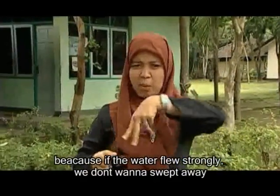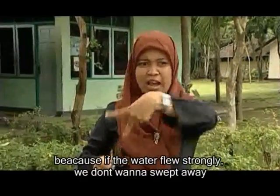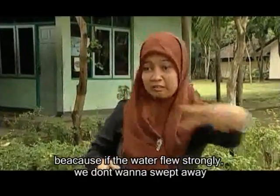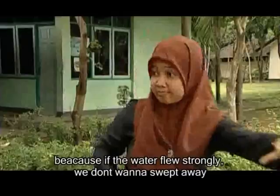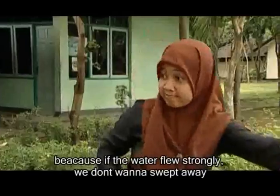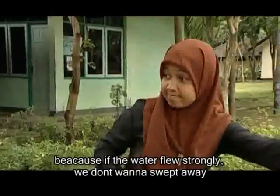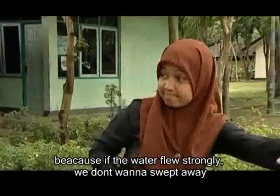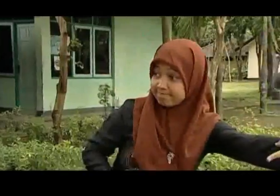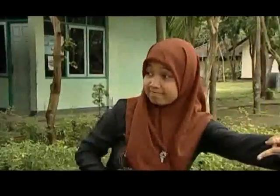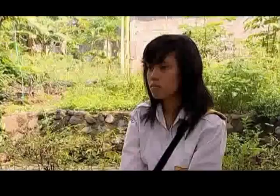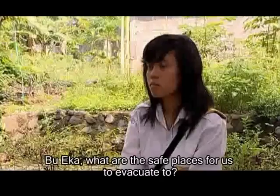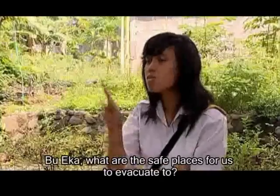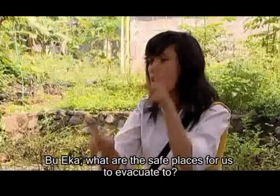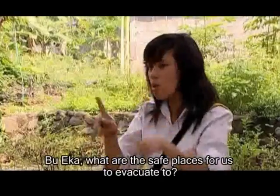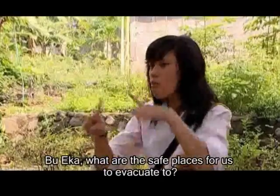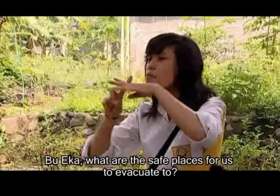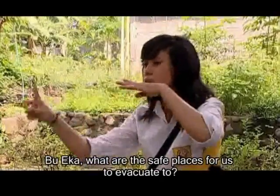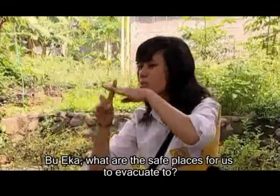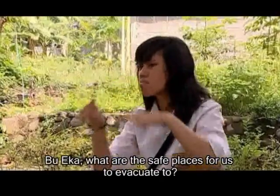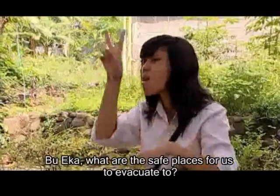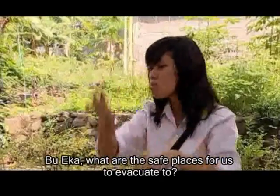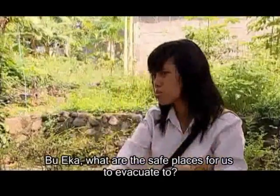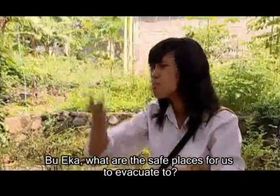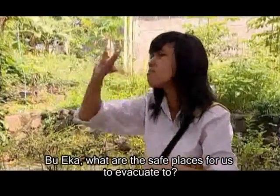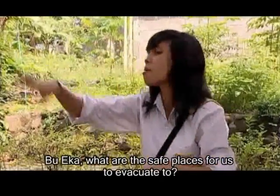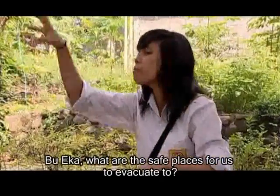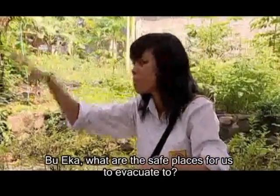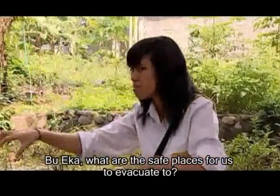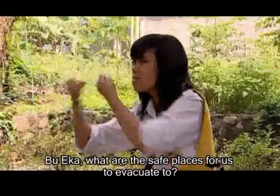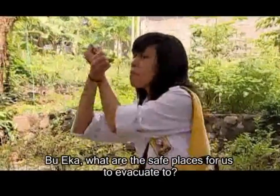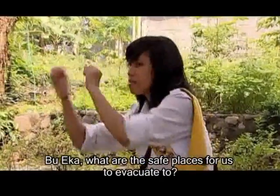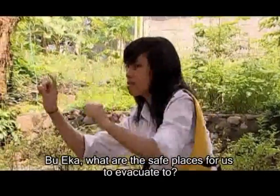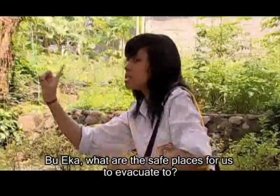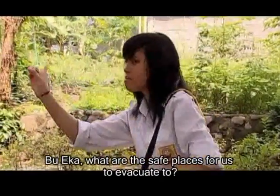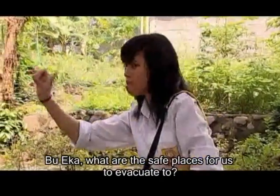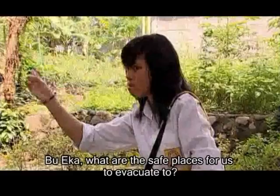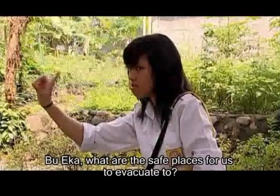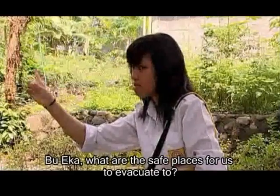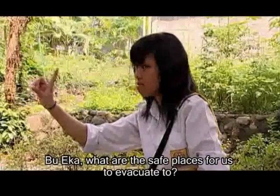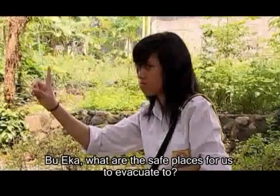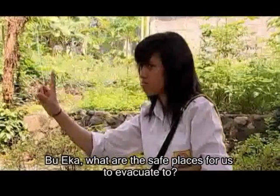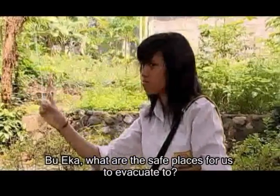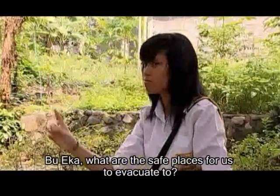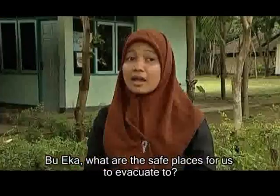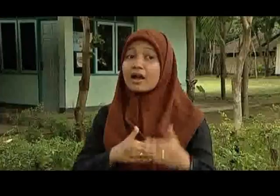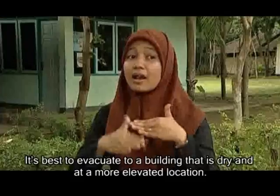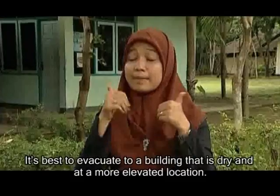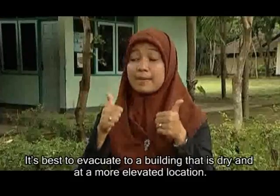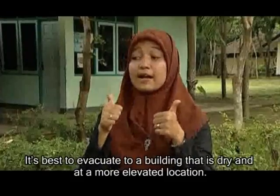air. Bu Eka, di mana tempat yang aman untuk kita kalau kita harus evakuasi ya? Lebih